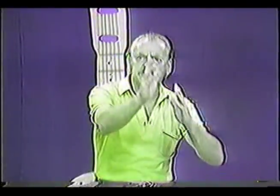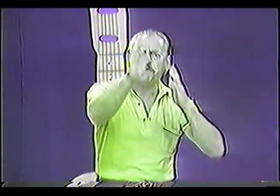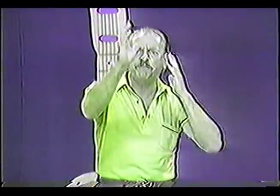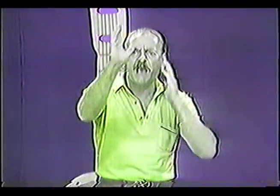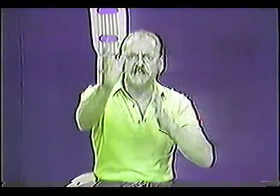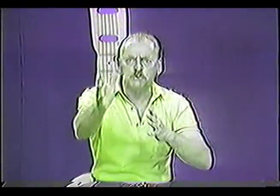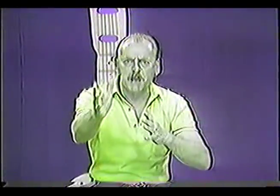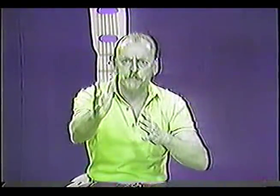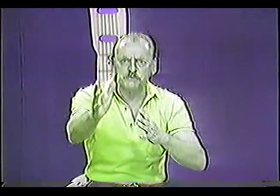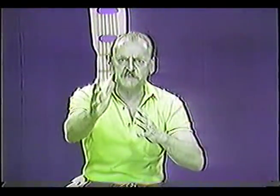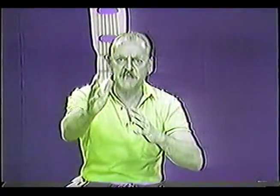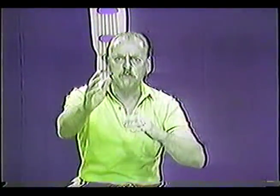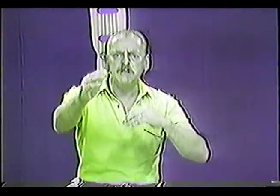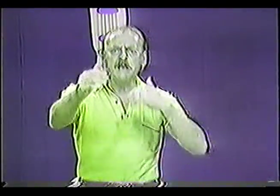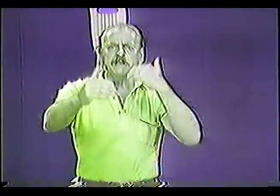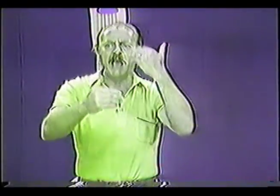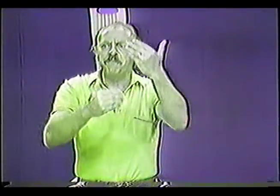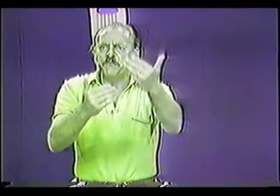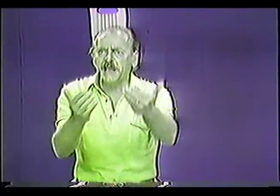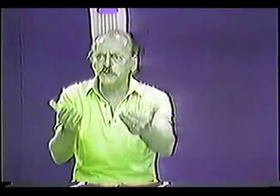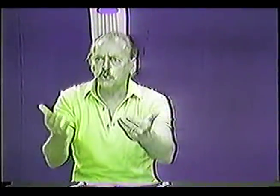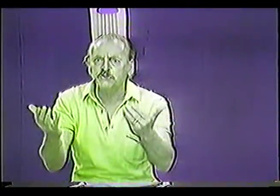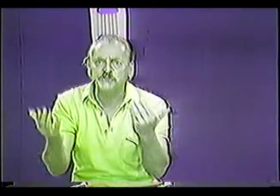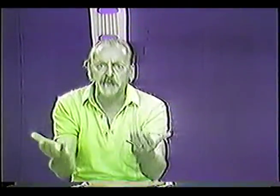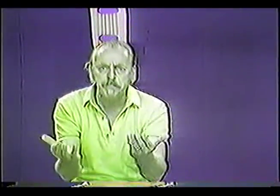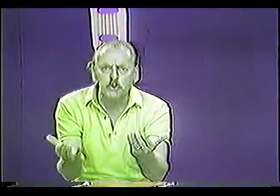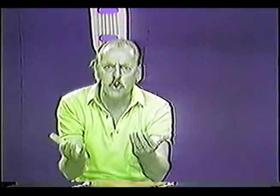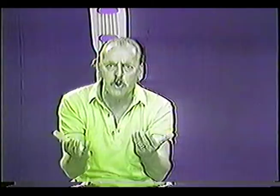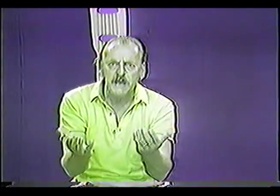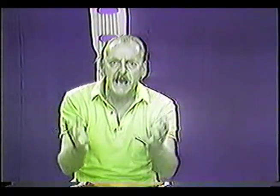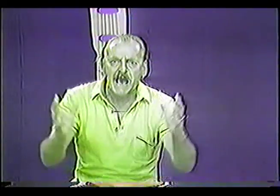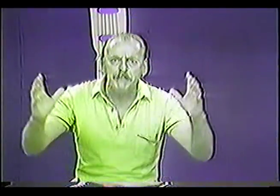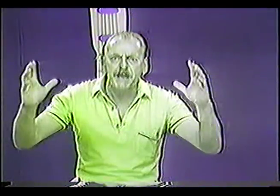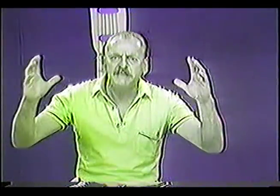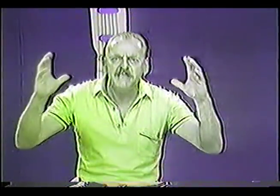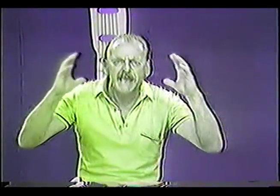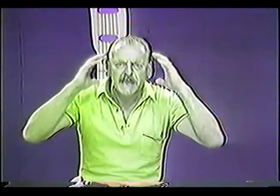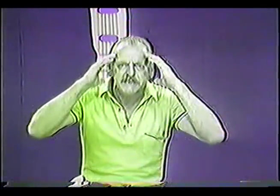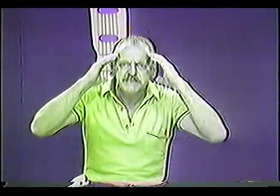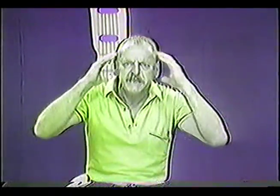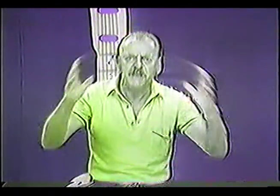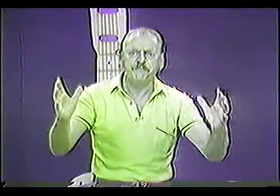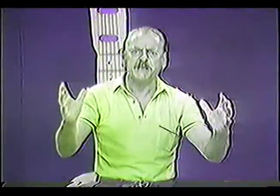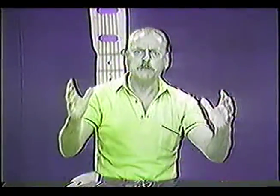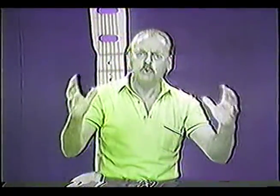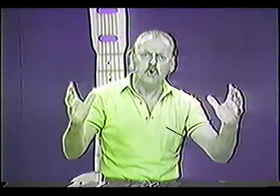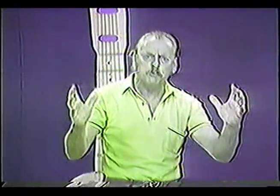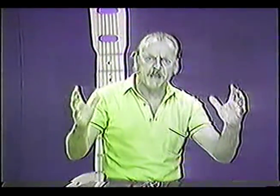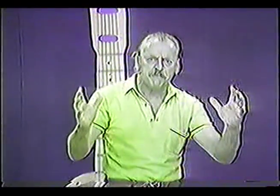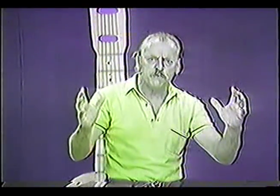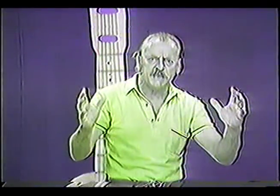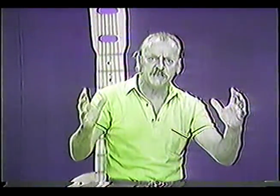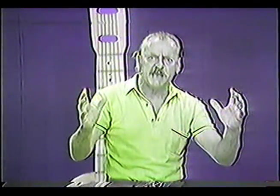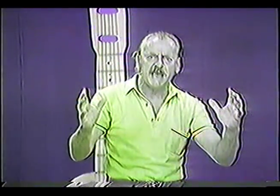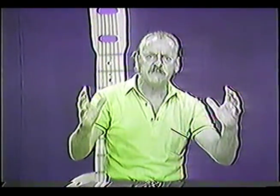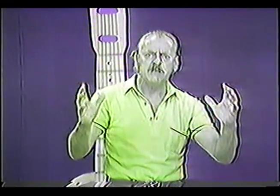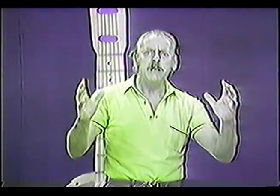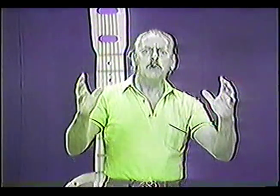que fazem uma procissão, na frente o símbolo, a bandeira que significa tudo para a folia de reis,